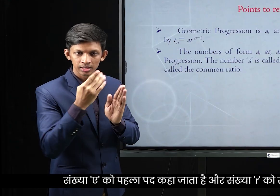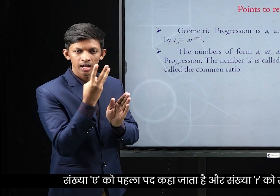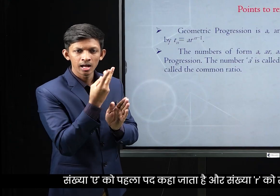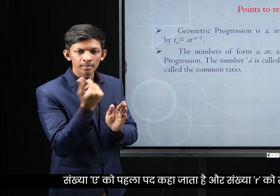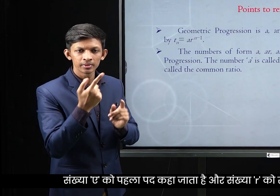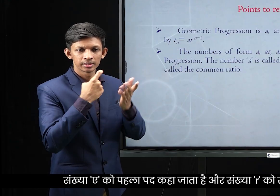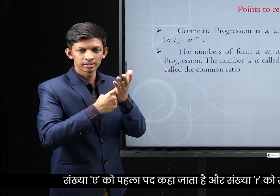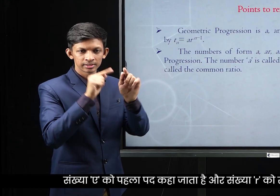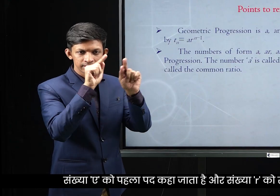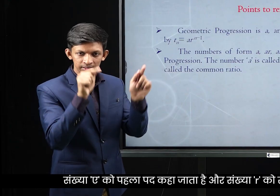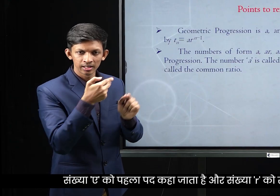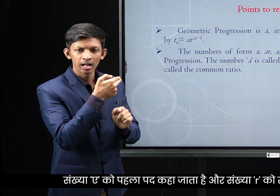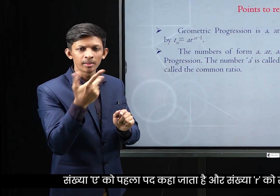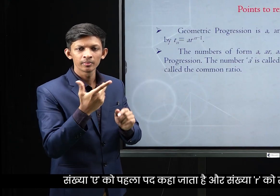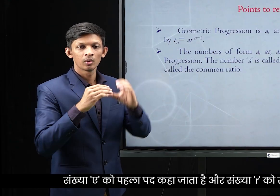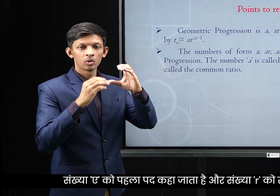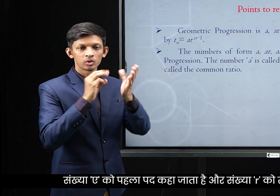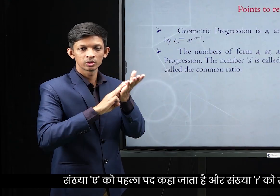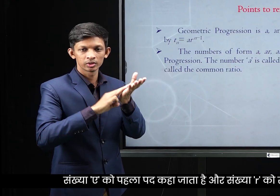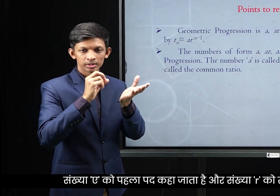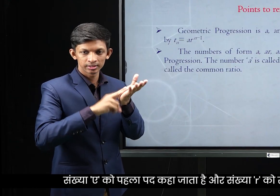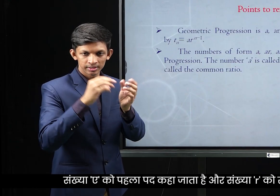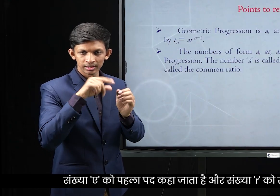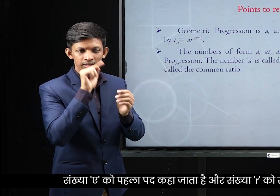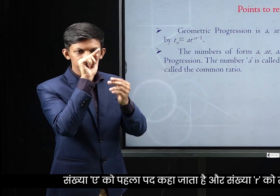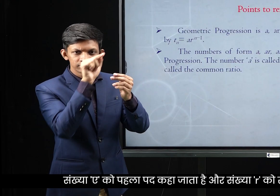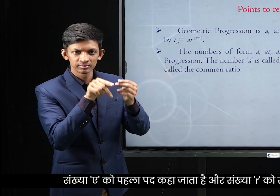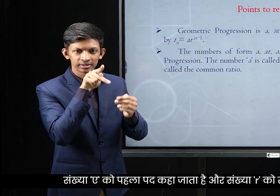और संख्या r को सामान्य अनुपात कहा जाता है।